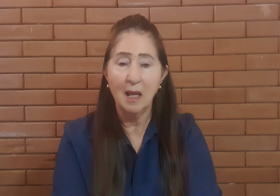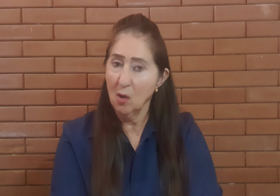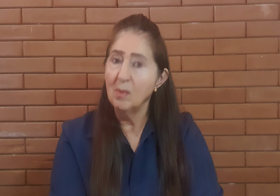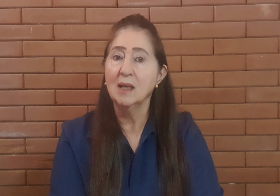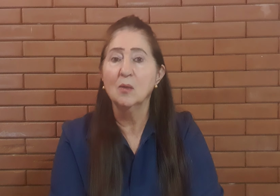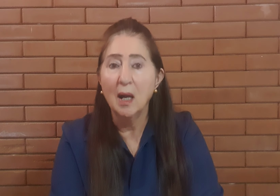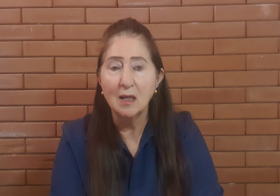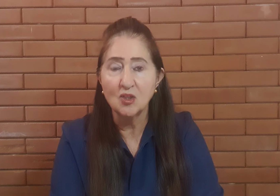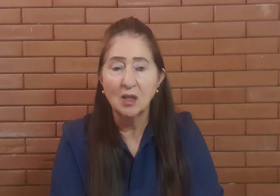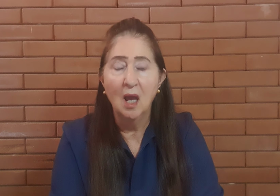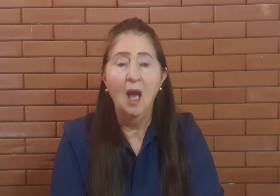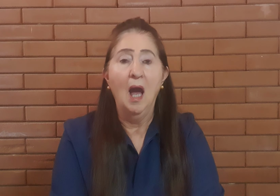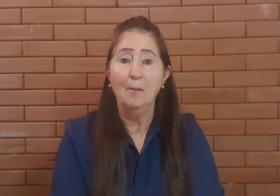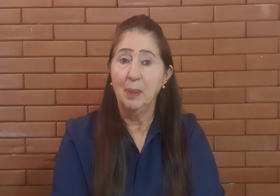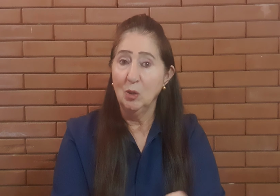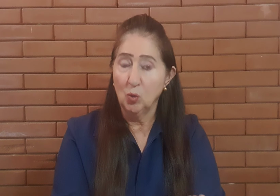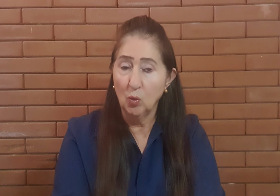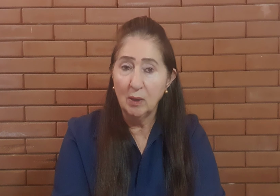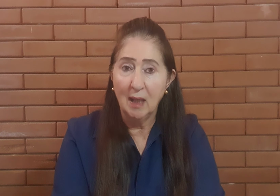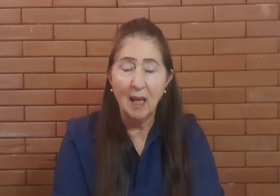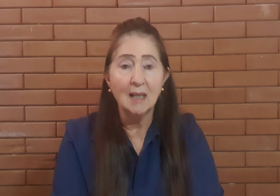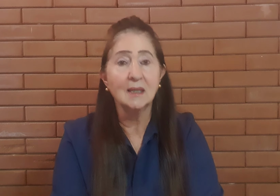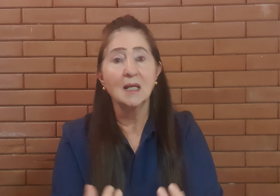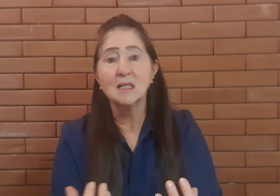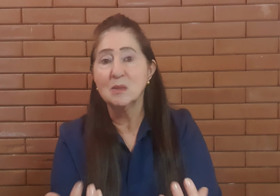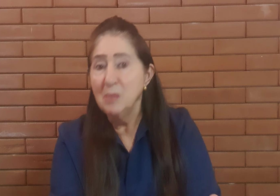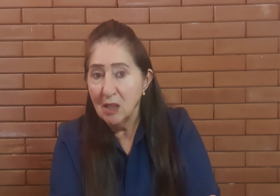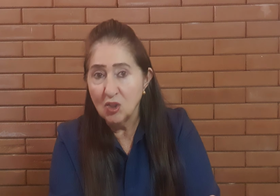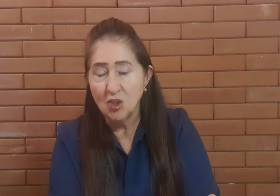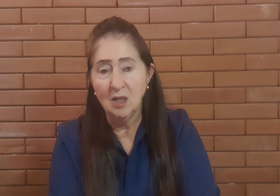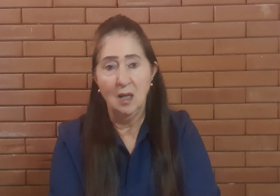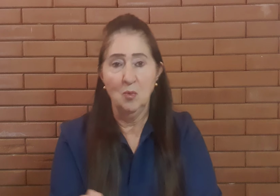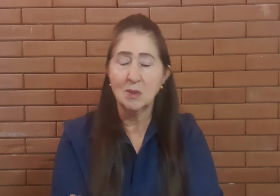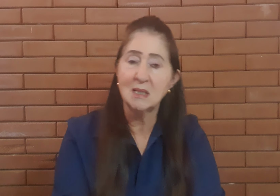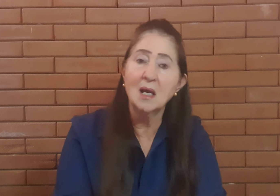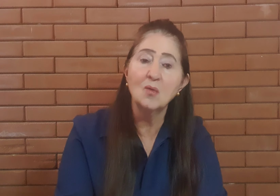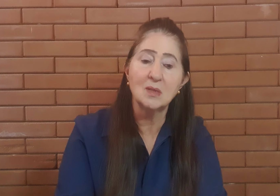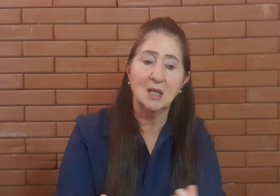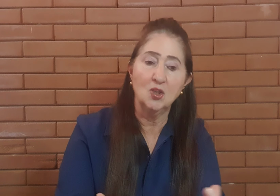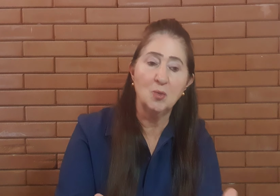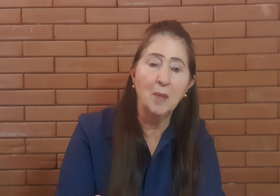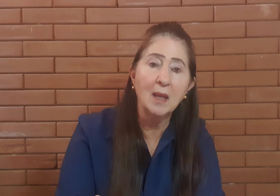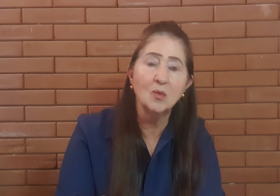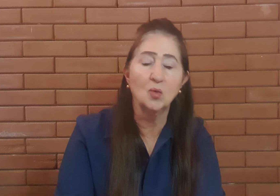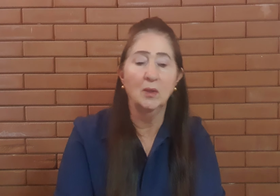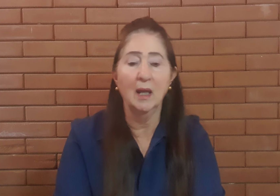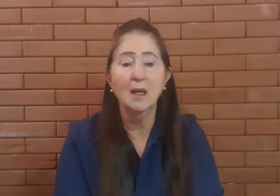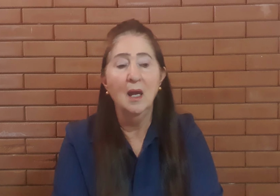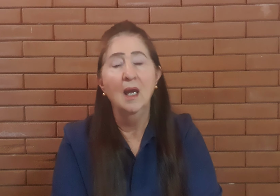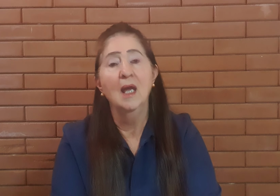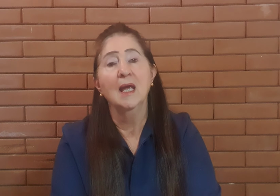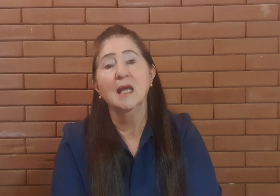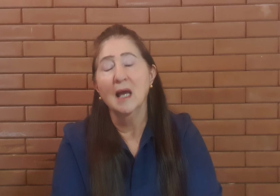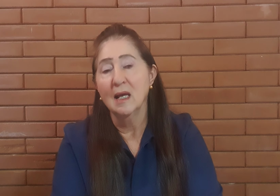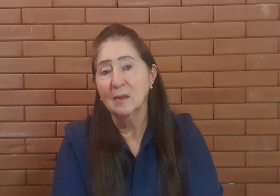uma linguagem. A pintura, ela transmite emoção, sentimento, né? E